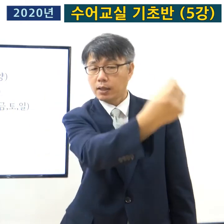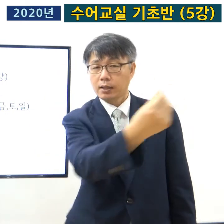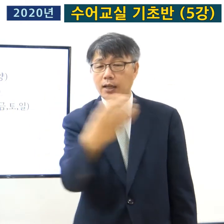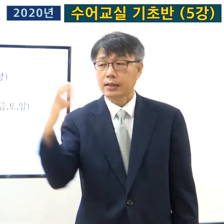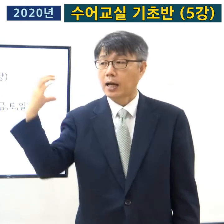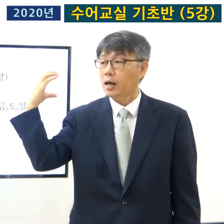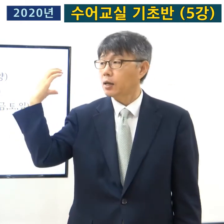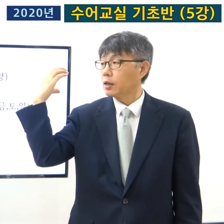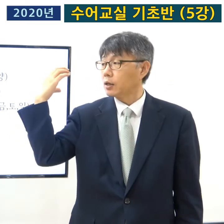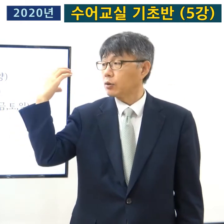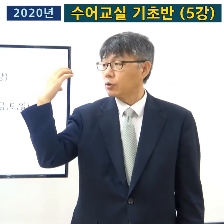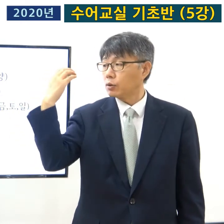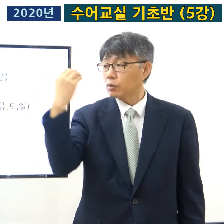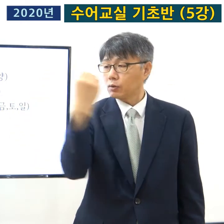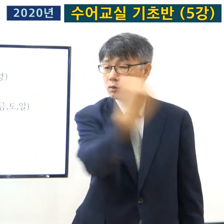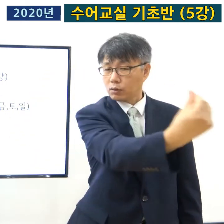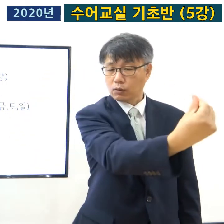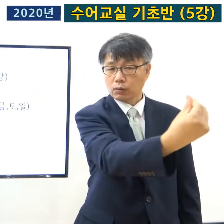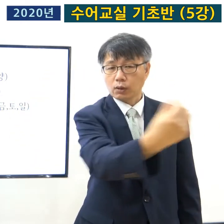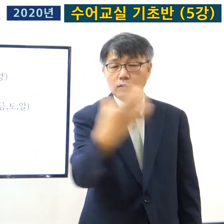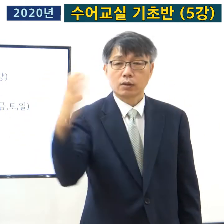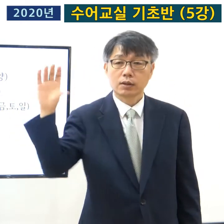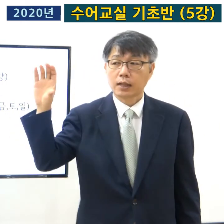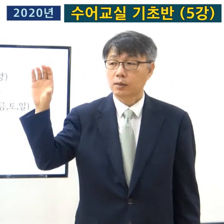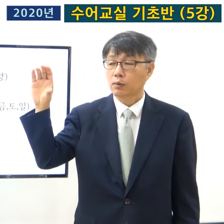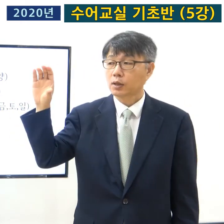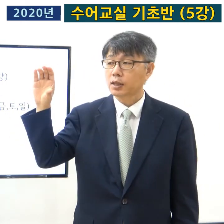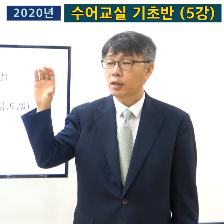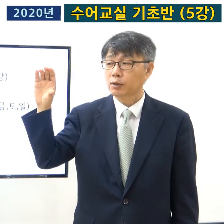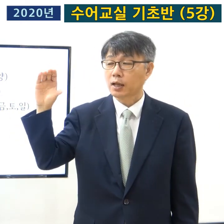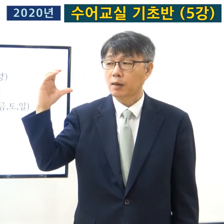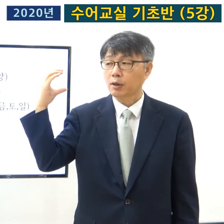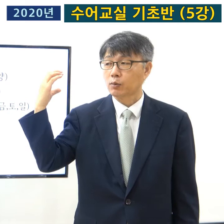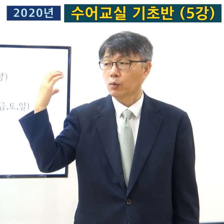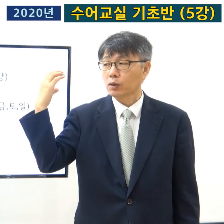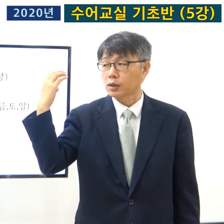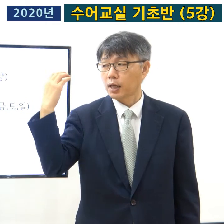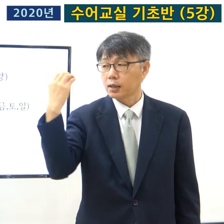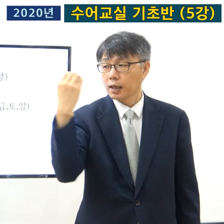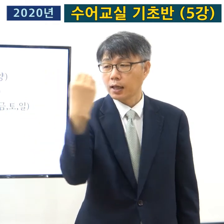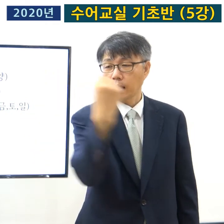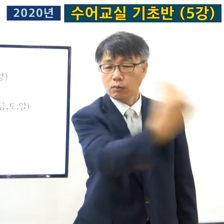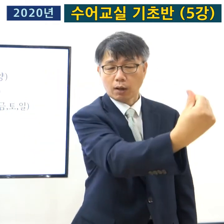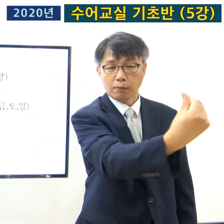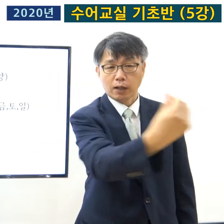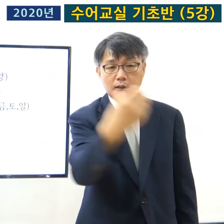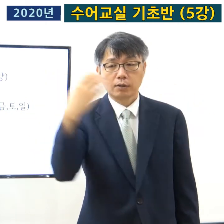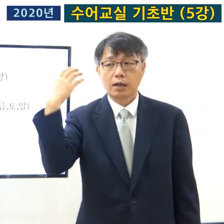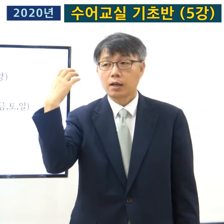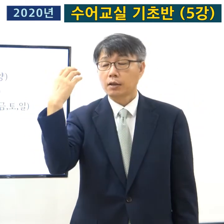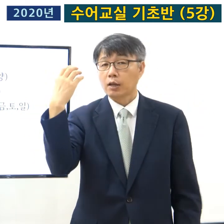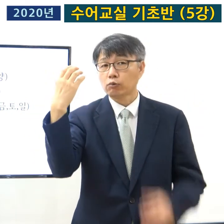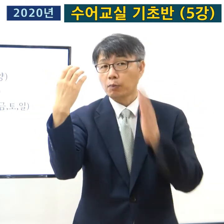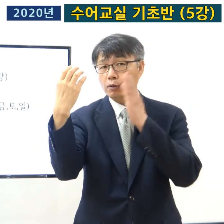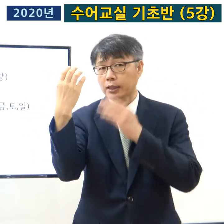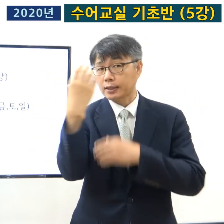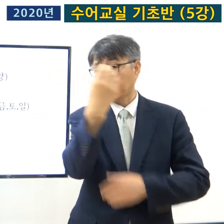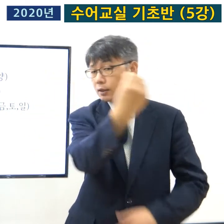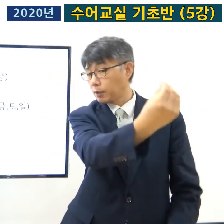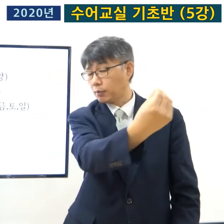매력있다. 자 그대로 C라고 생각하면 요거를 그냥 그대로 앞으로 가는 겁니다. 내 눈 옆으로 싹 지나가는 겁니다.